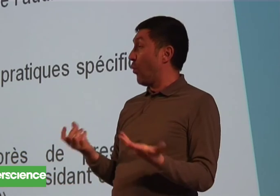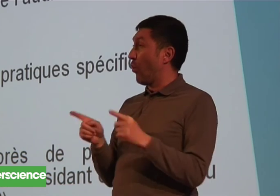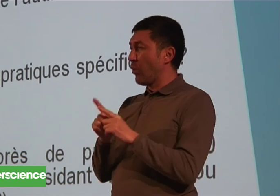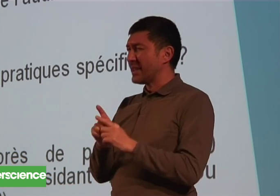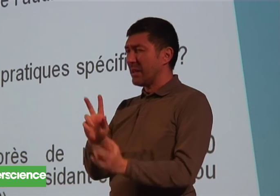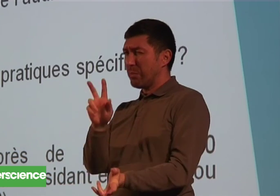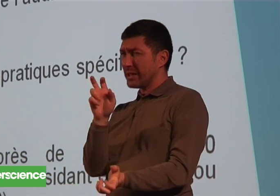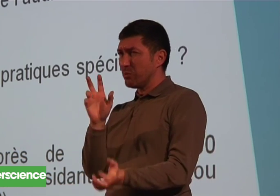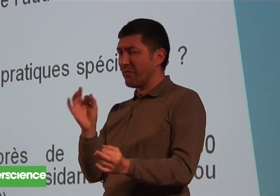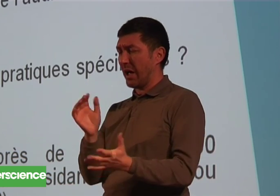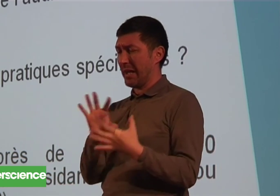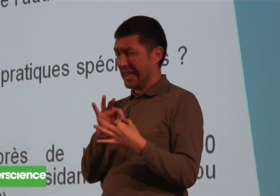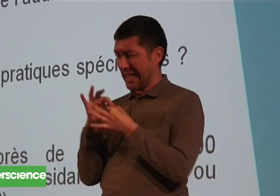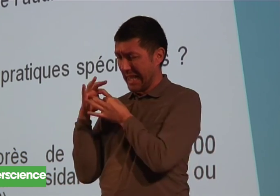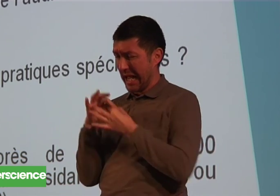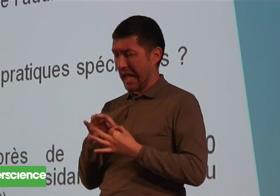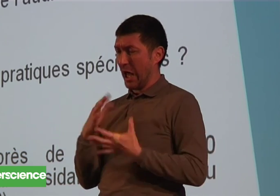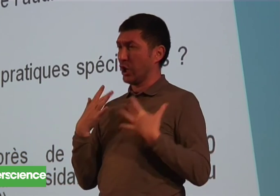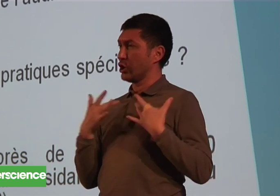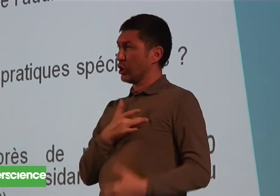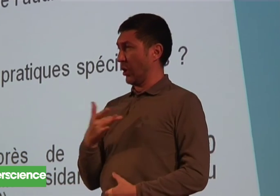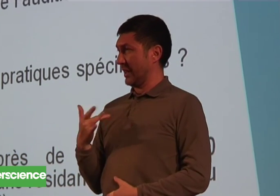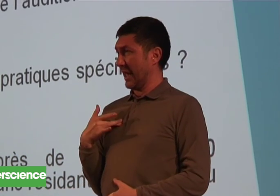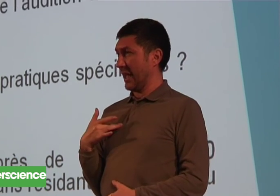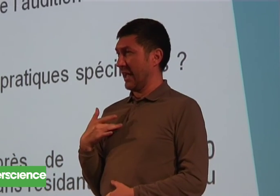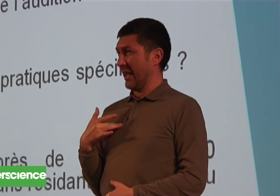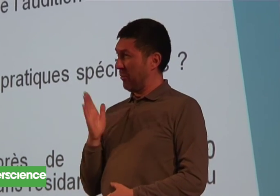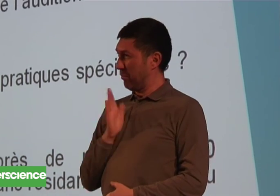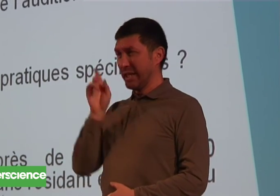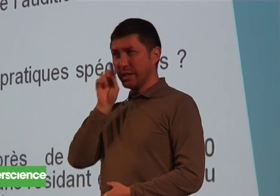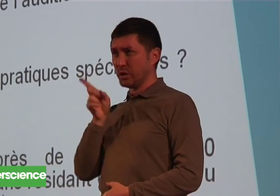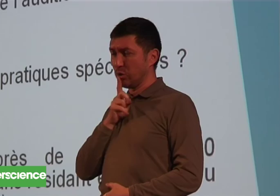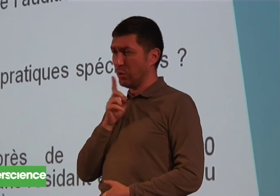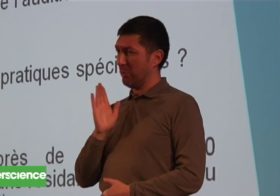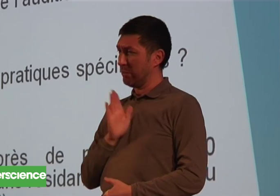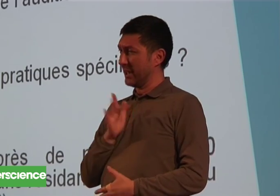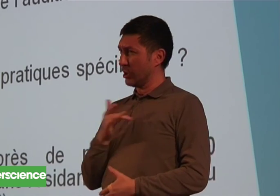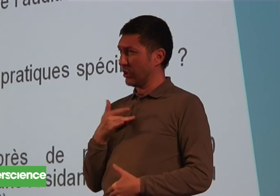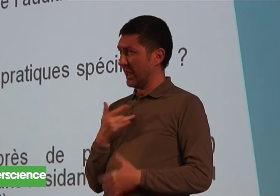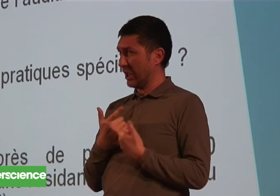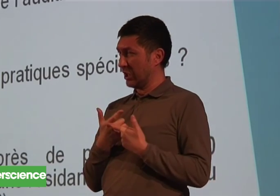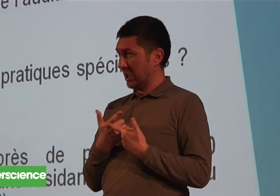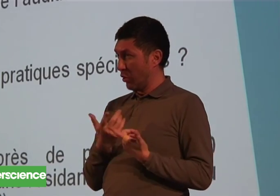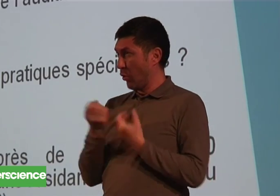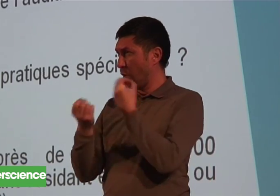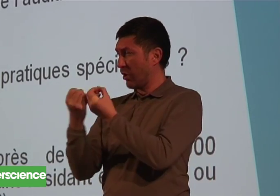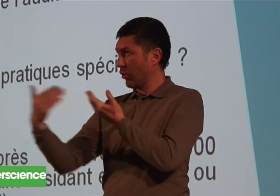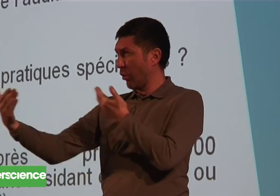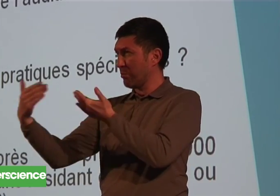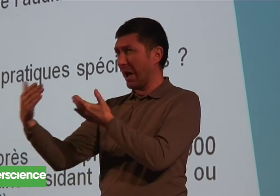c'était de savoir donc si les perceptions et les comportements étaient spécifiques par rapport à la population générale. Et pour pouvoir faire des comparaisons, c'est